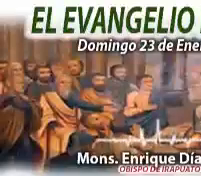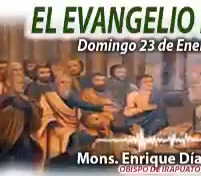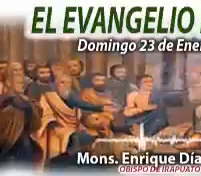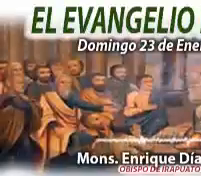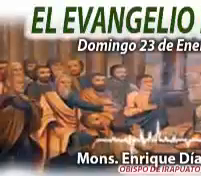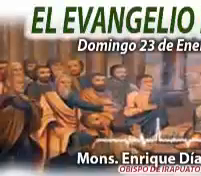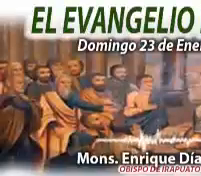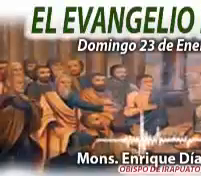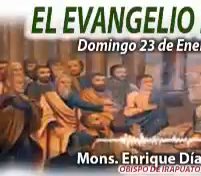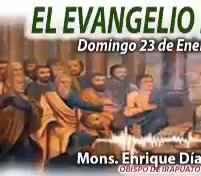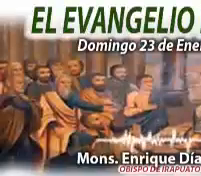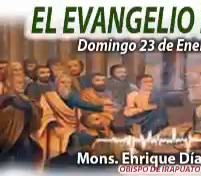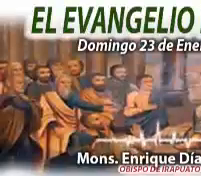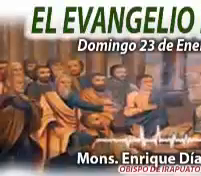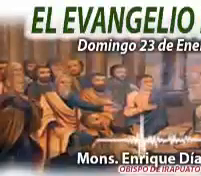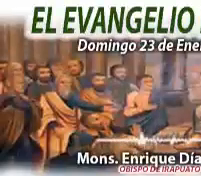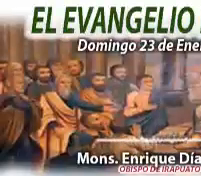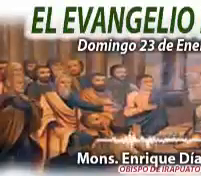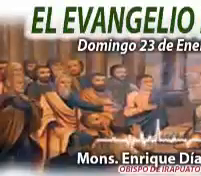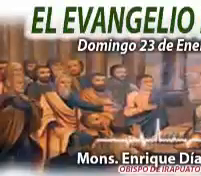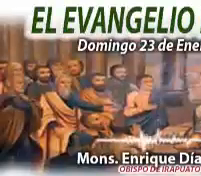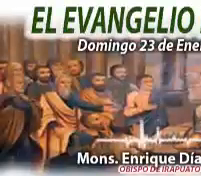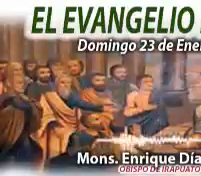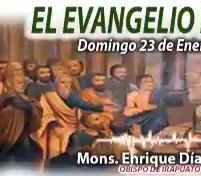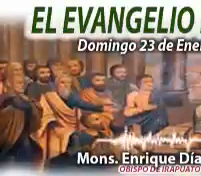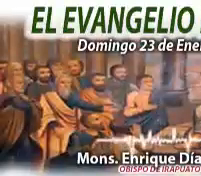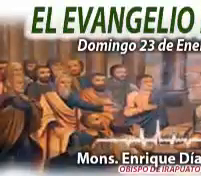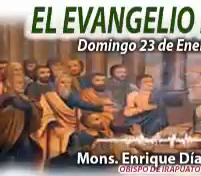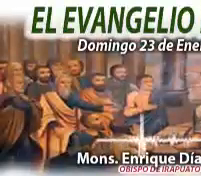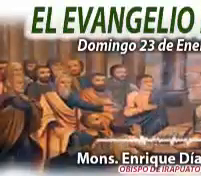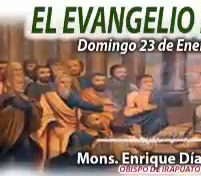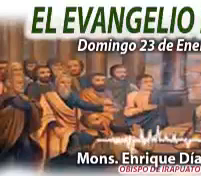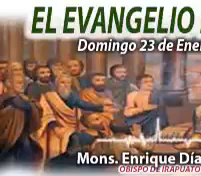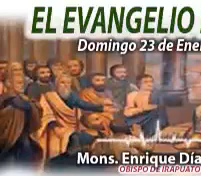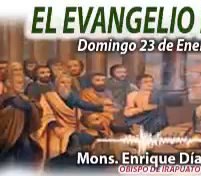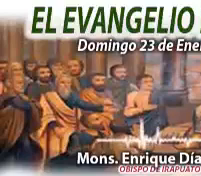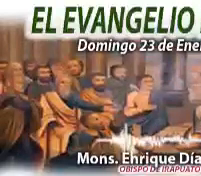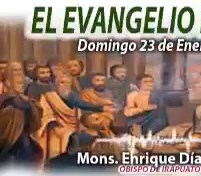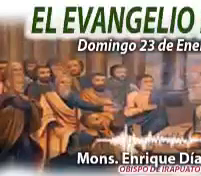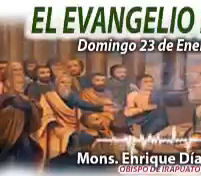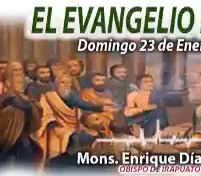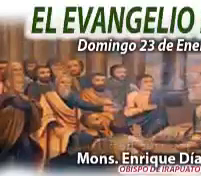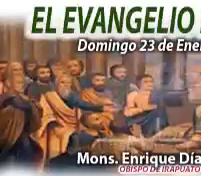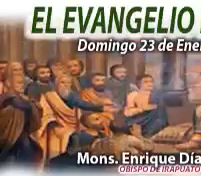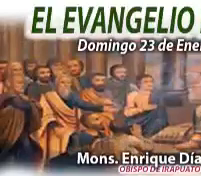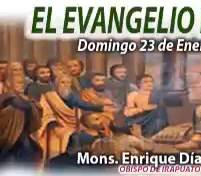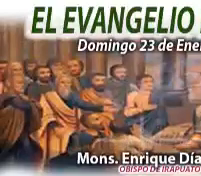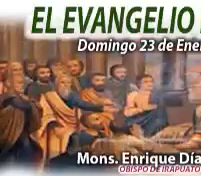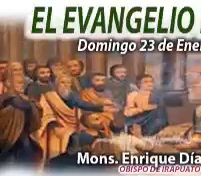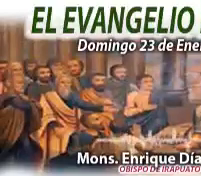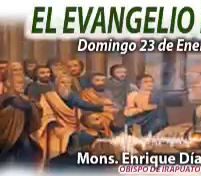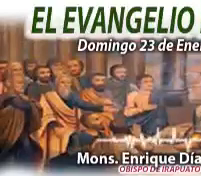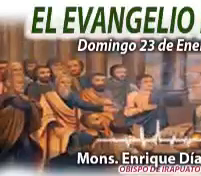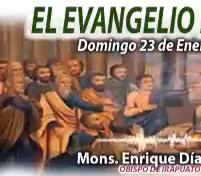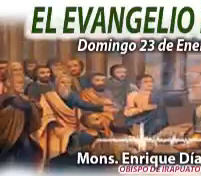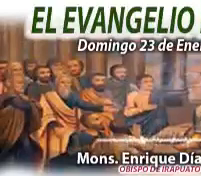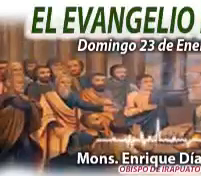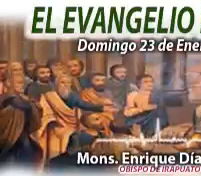día a día, alimentándonos de la palabra del Señor. En la voz de Monseñor Enrique